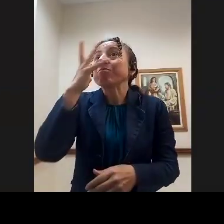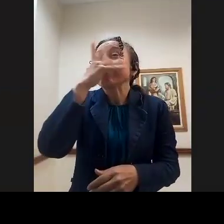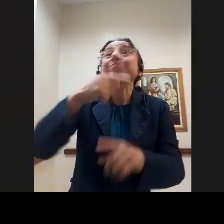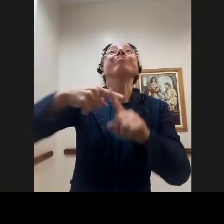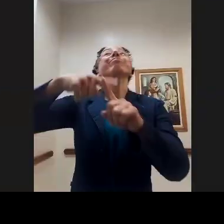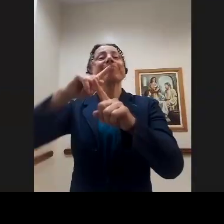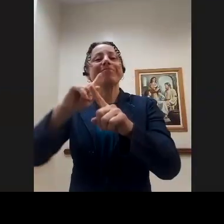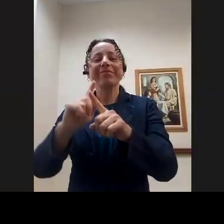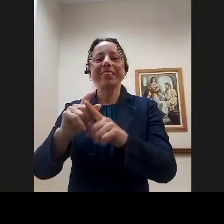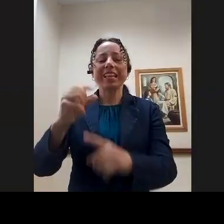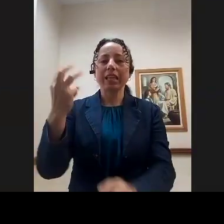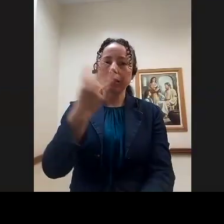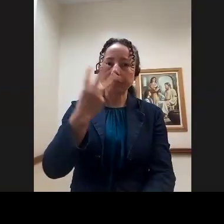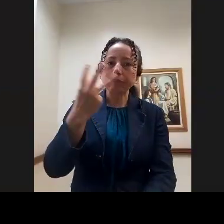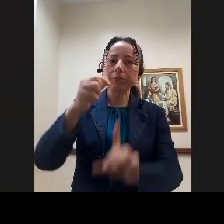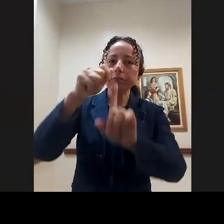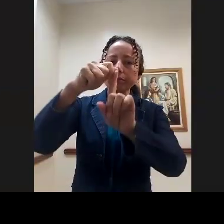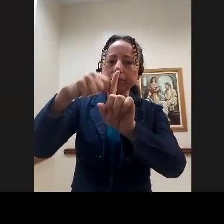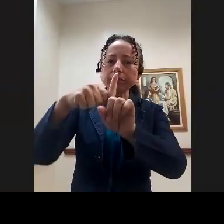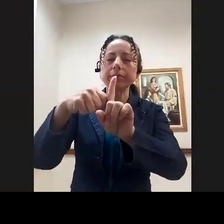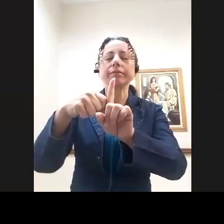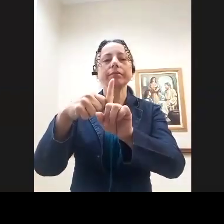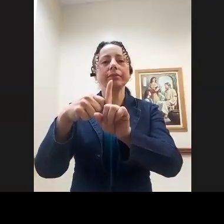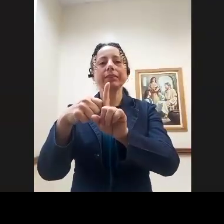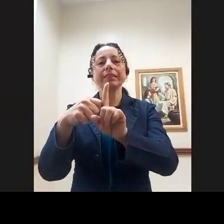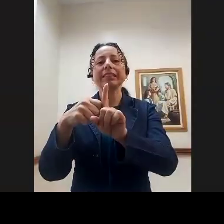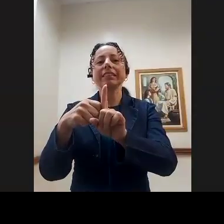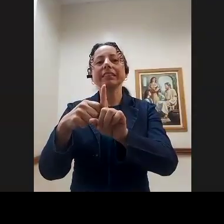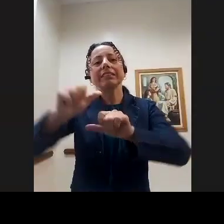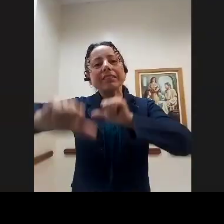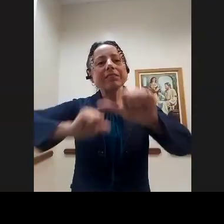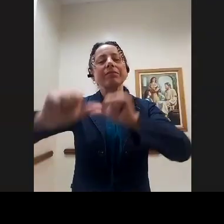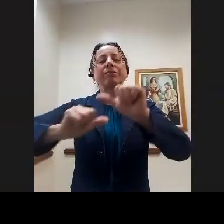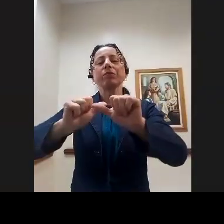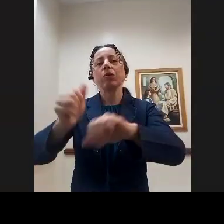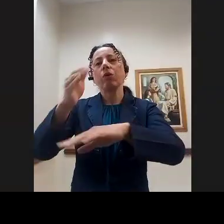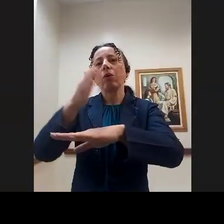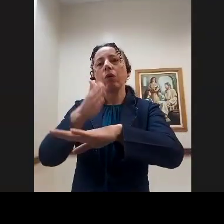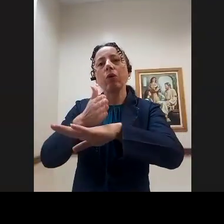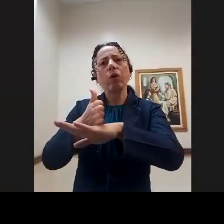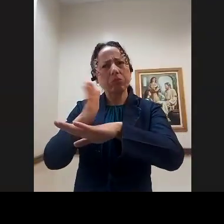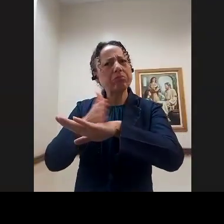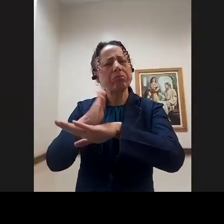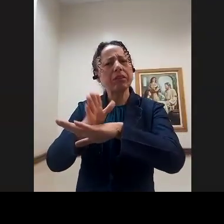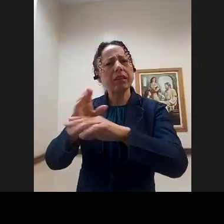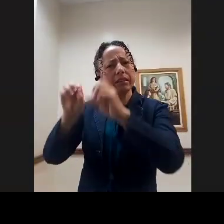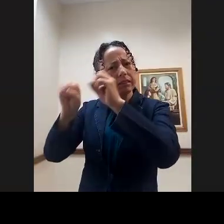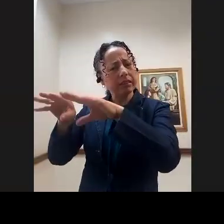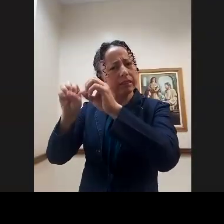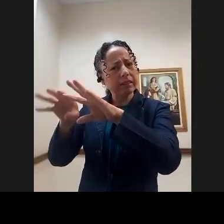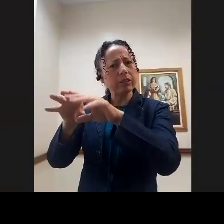ela tornou, acho que é SDL, treinadora de um grupo de